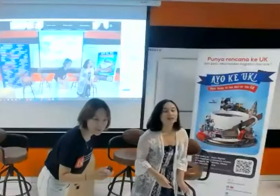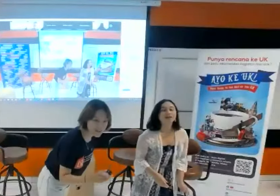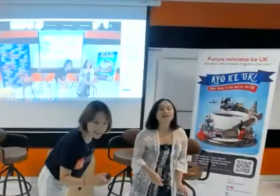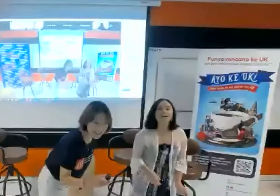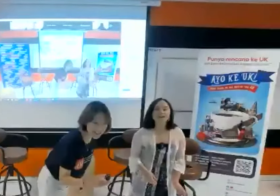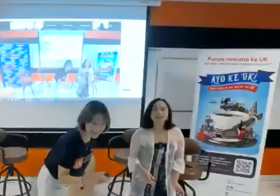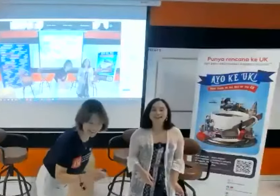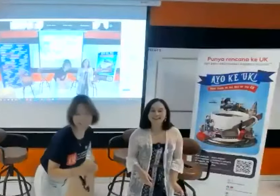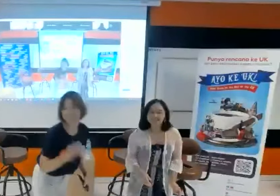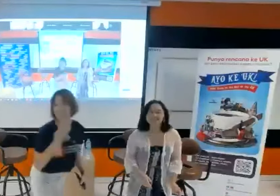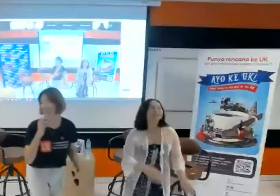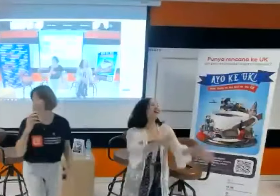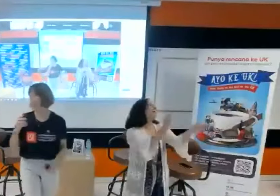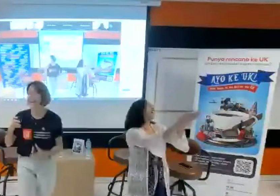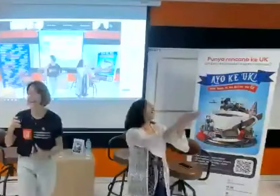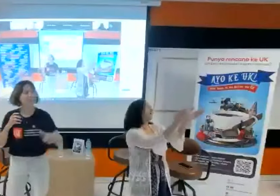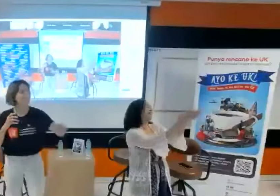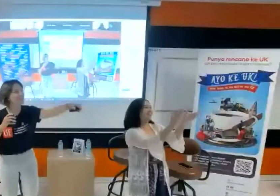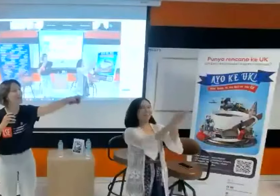betul